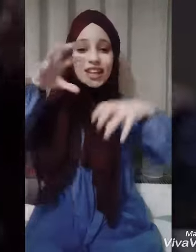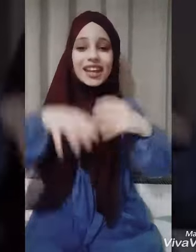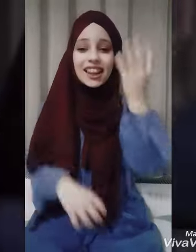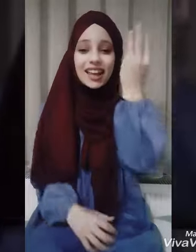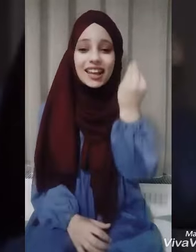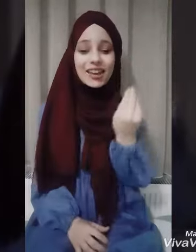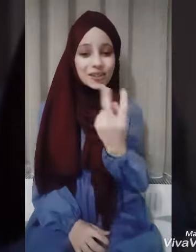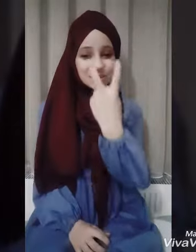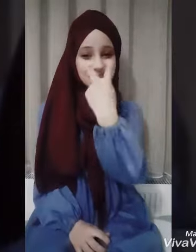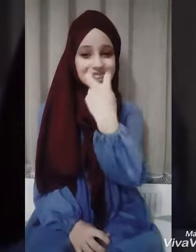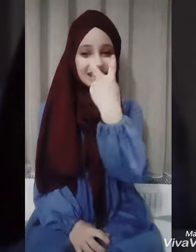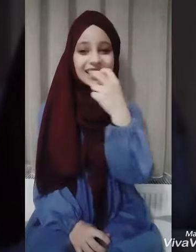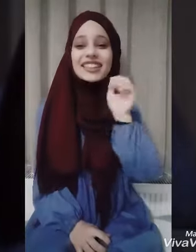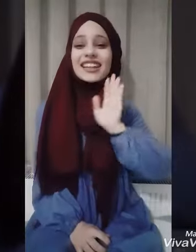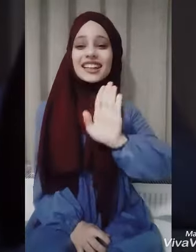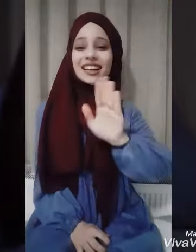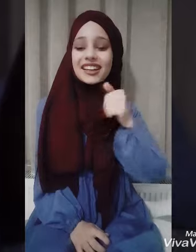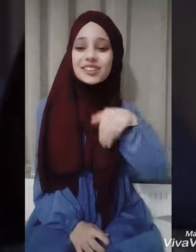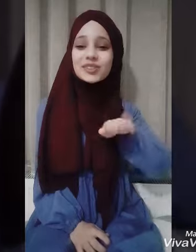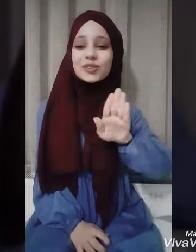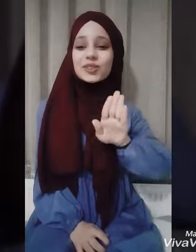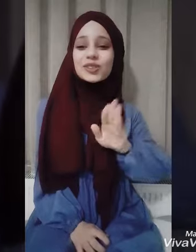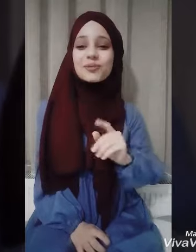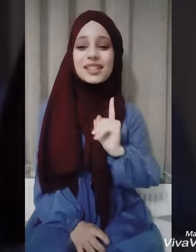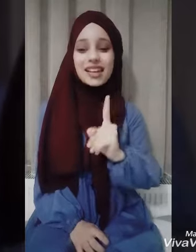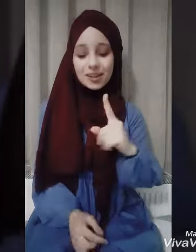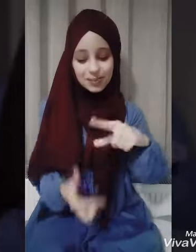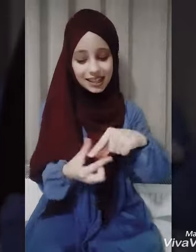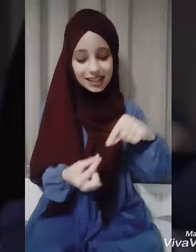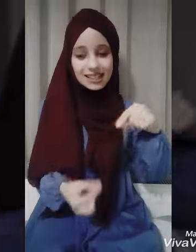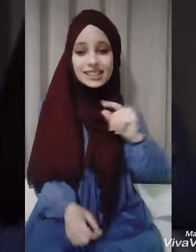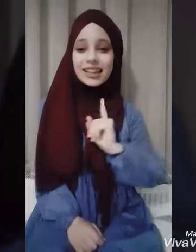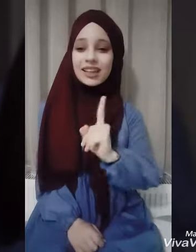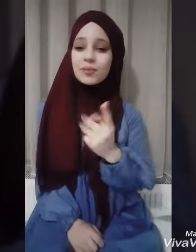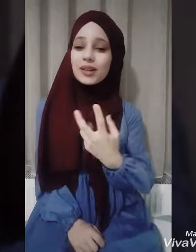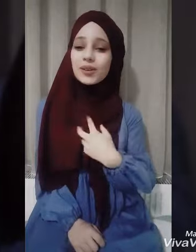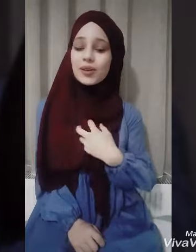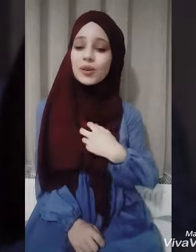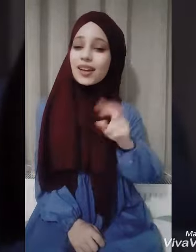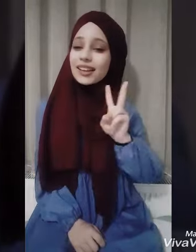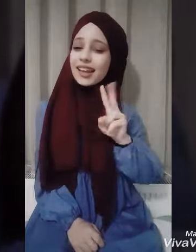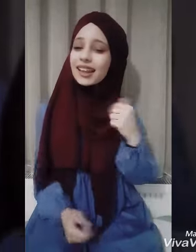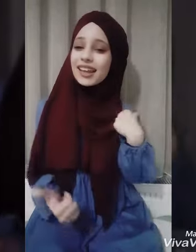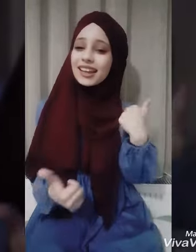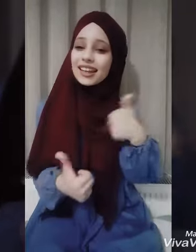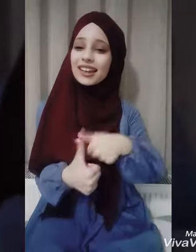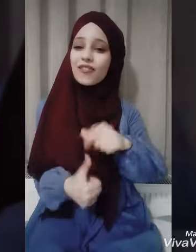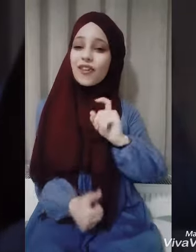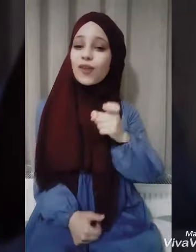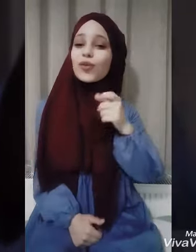Gözleşe lale olmuş, akar akar durulmaz. Bir insan bir yürekten iki defa